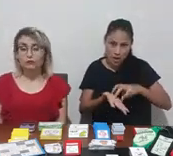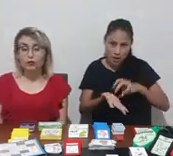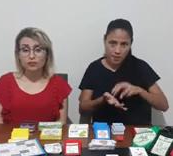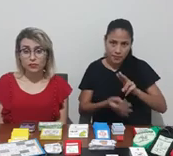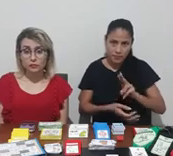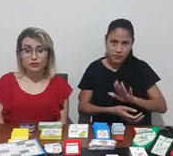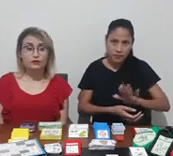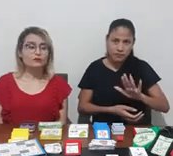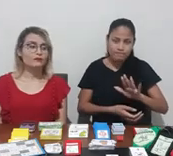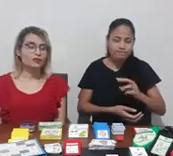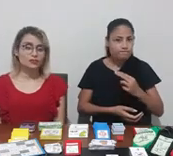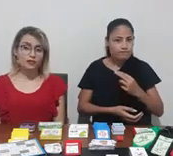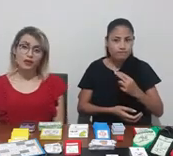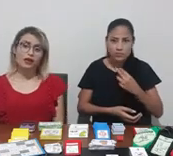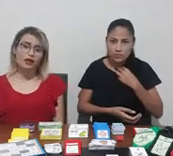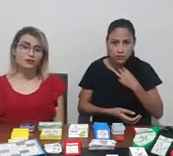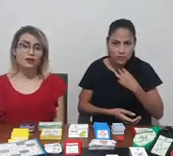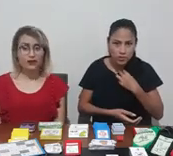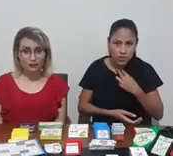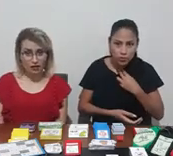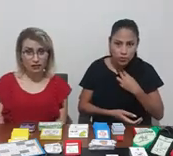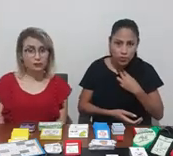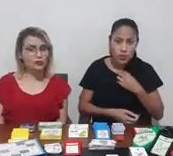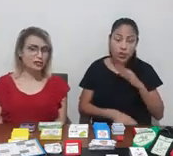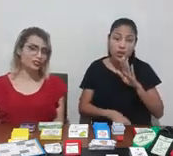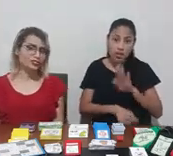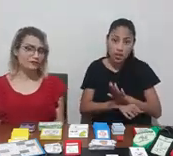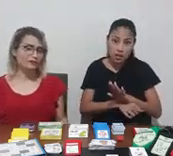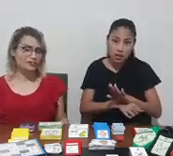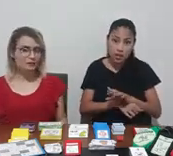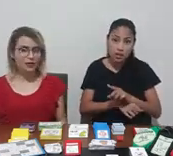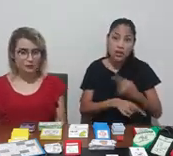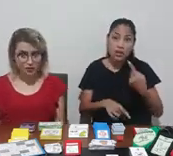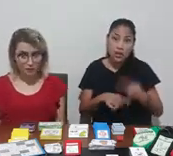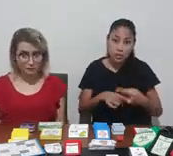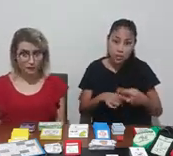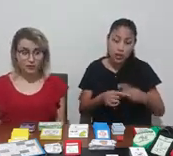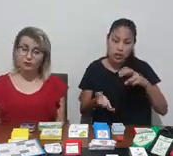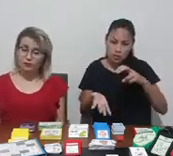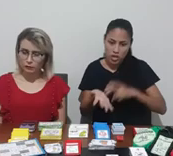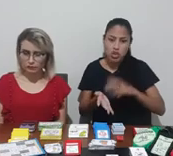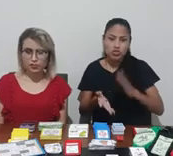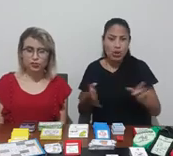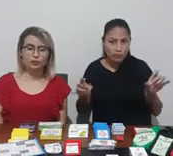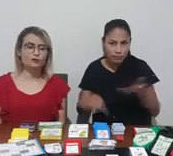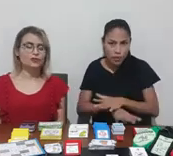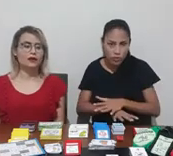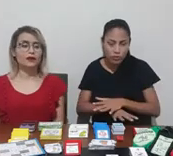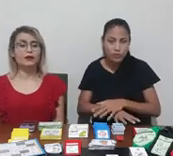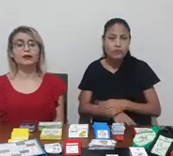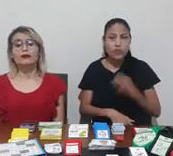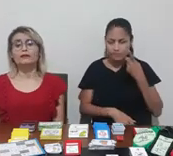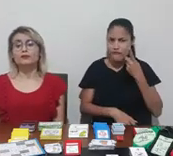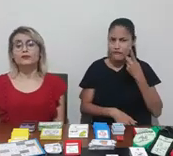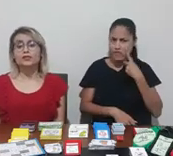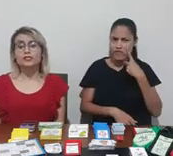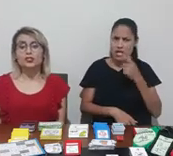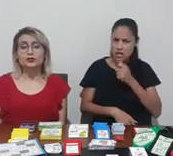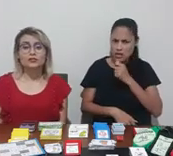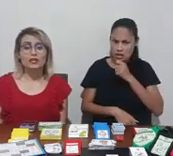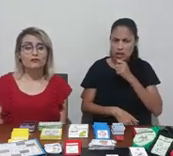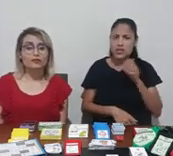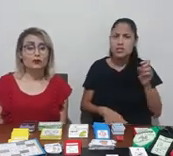então não vai ser possível fazer a live à tarde, porque a gente já vai fazer pela manhã. Então, vamos ver se a gente consegue, vamos ver